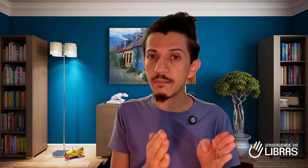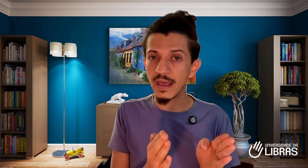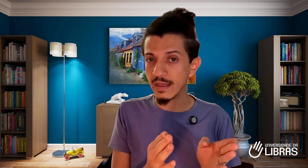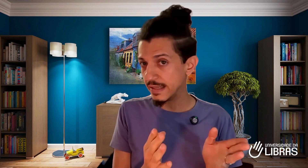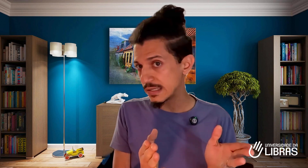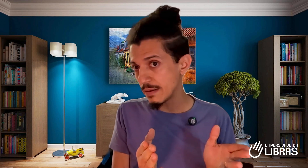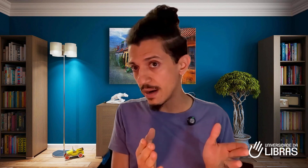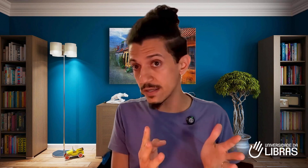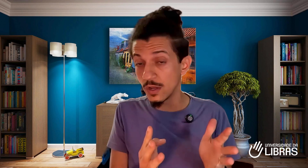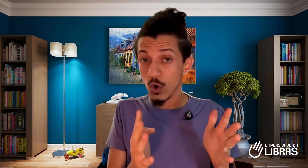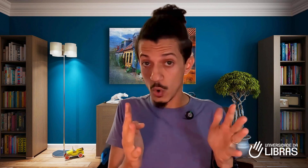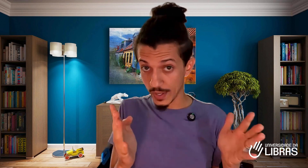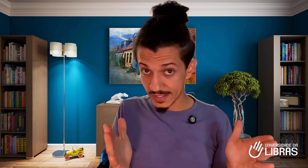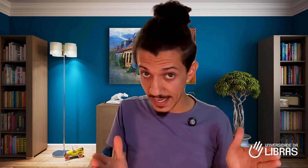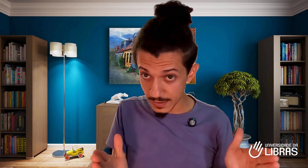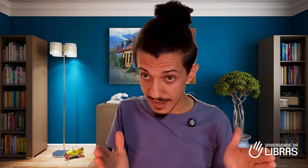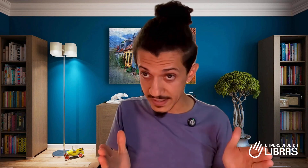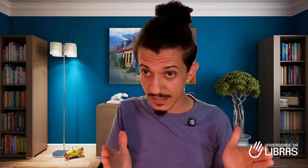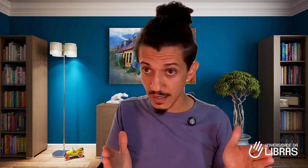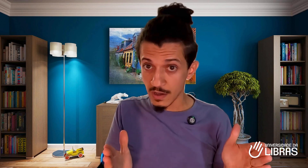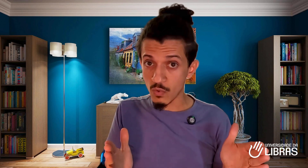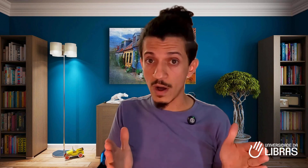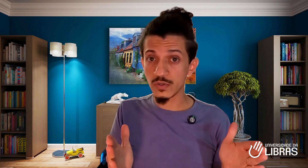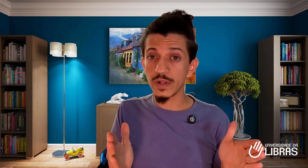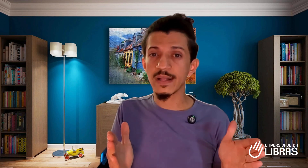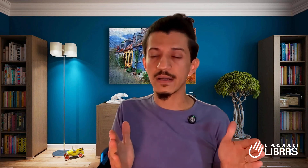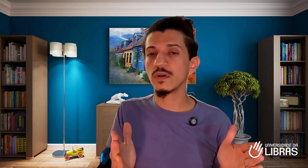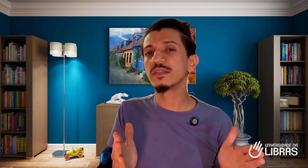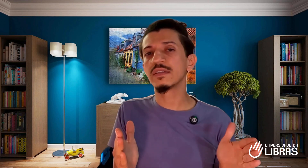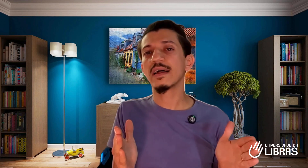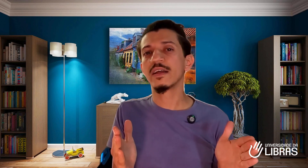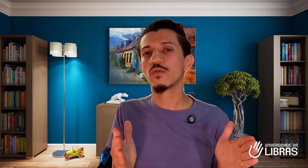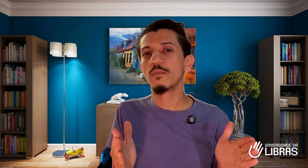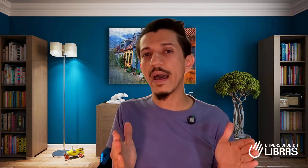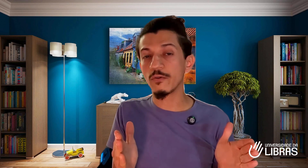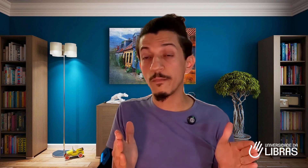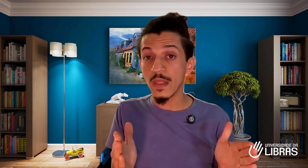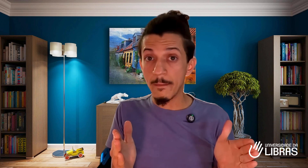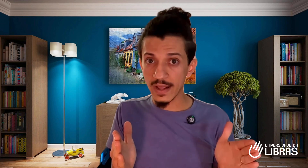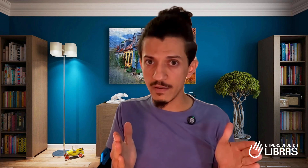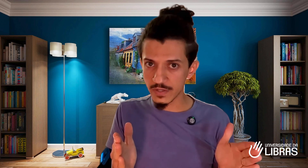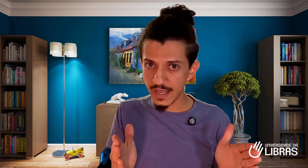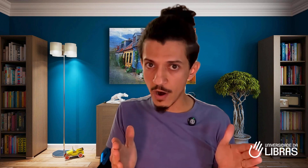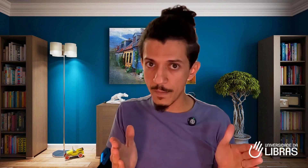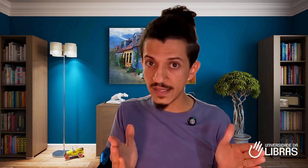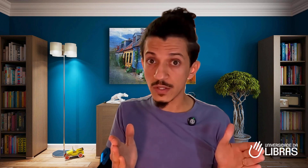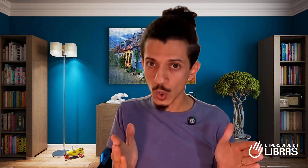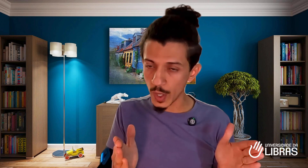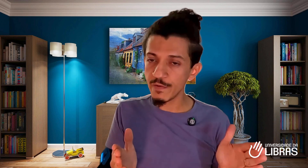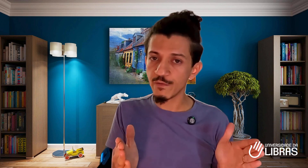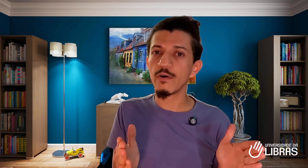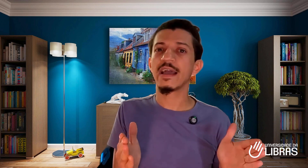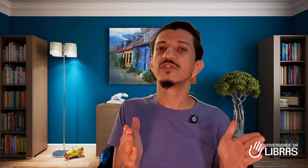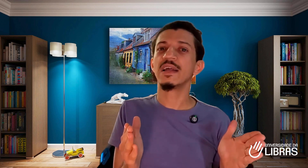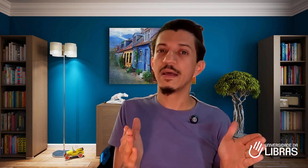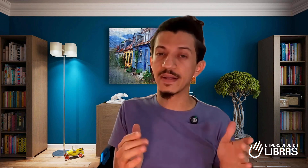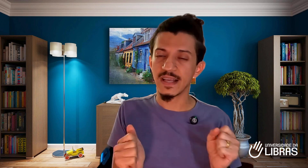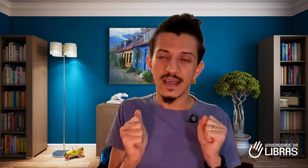10 semanas ou em 6 meses, com as orientações que tem lá dentro do método, para que você realmente se torne fluente em Libras e tenha